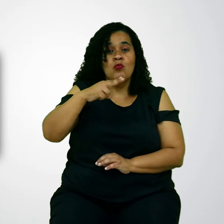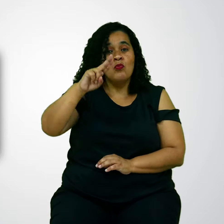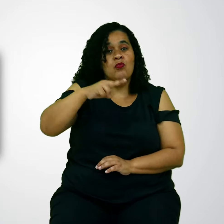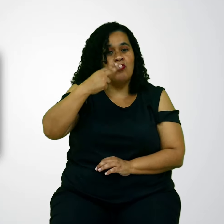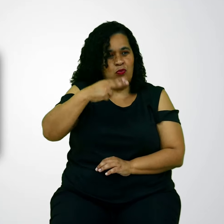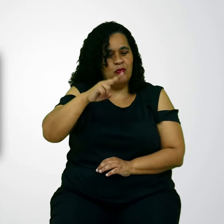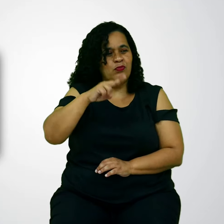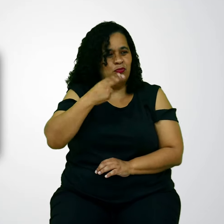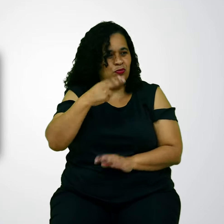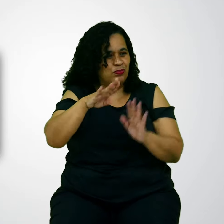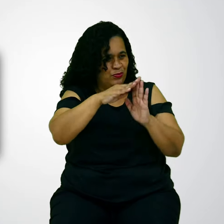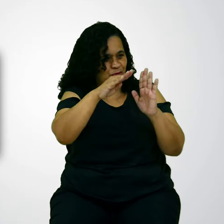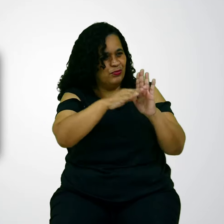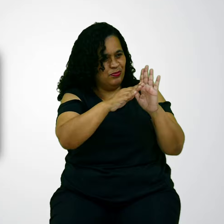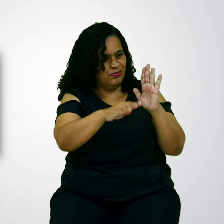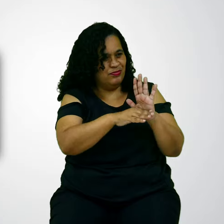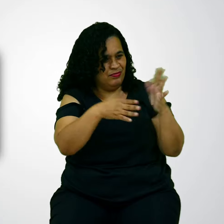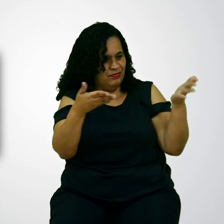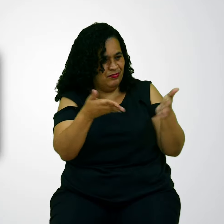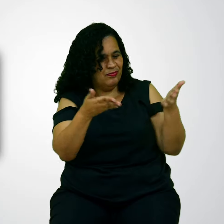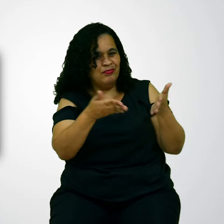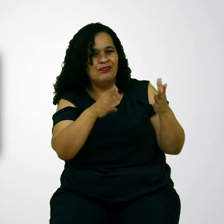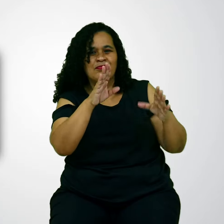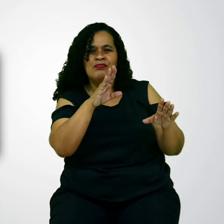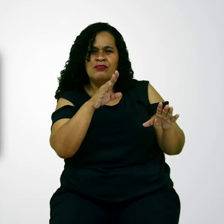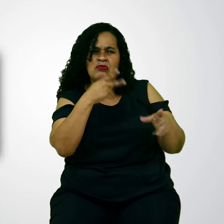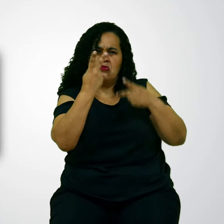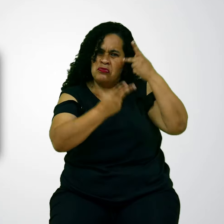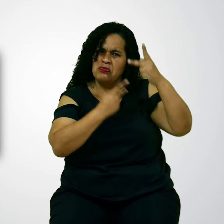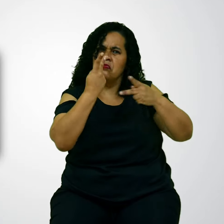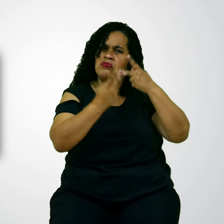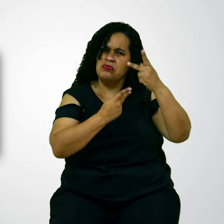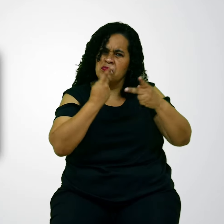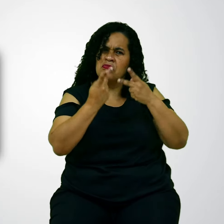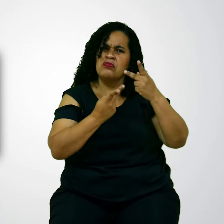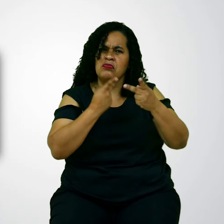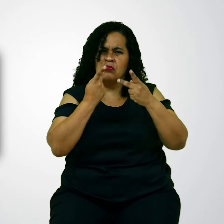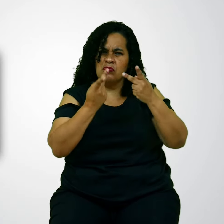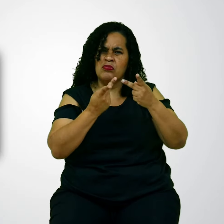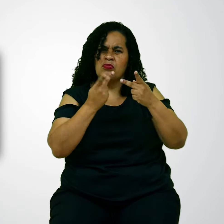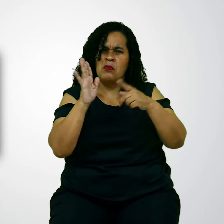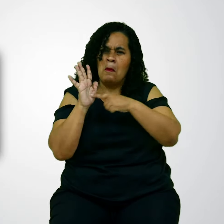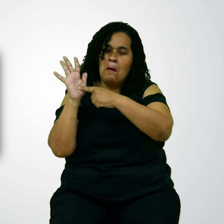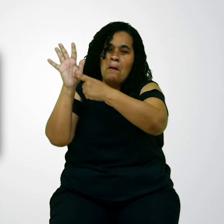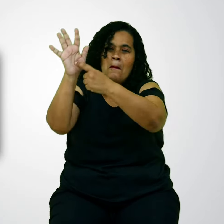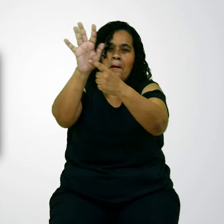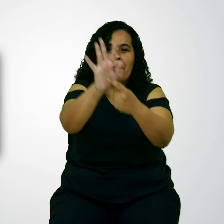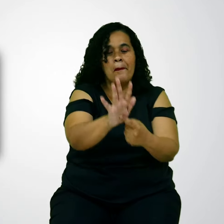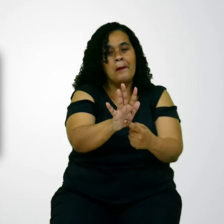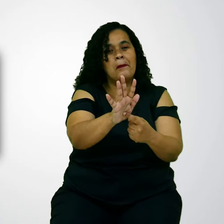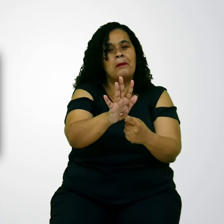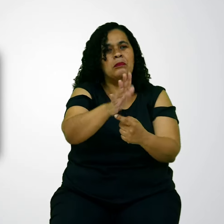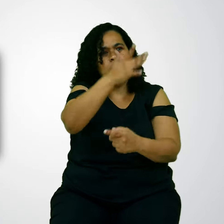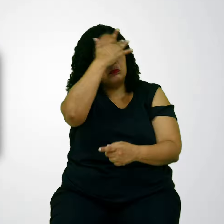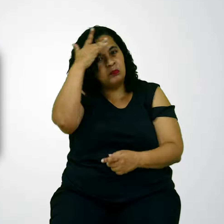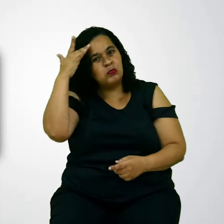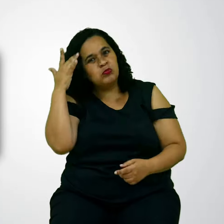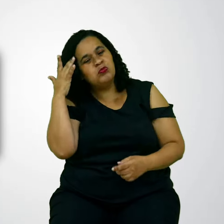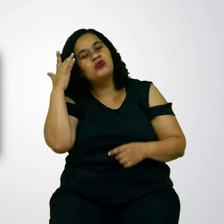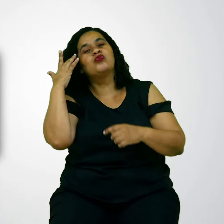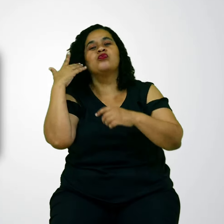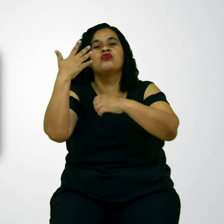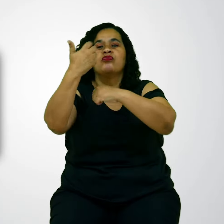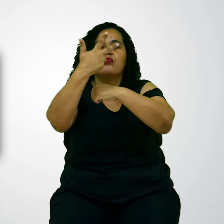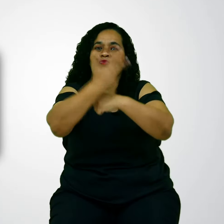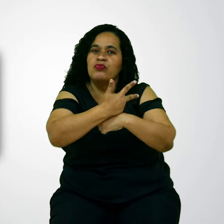que tem uma boa repercussão, muita gente vai acompanhar o programa, está acompanhando